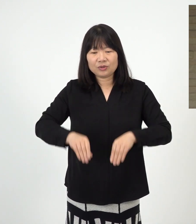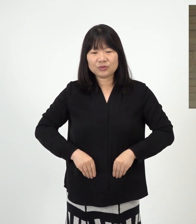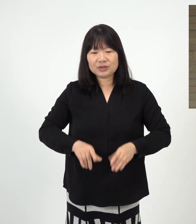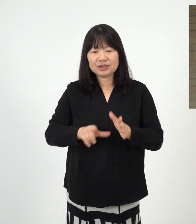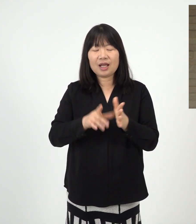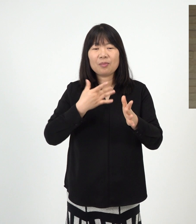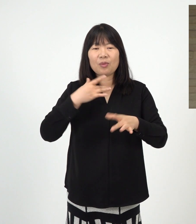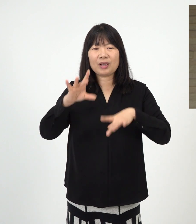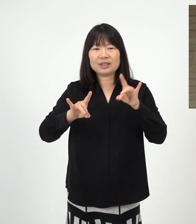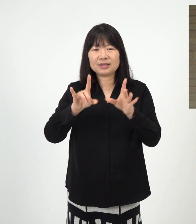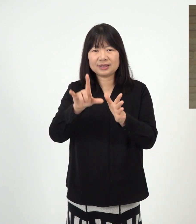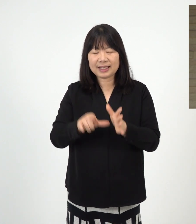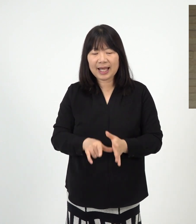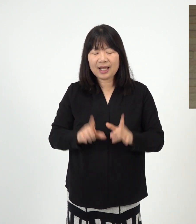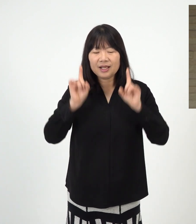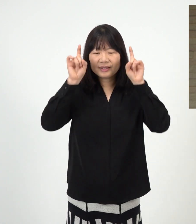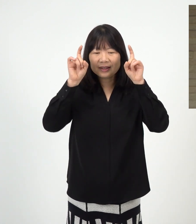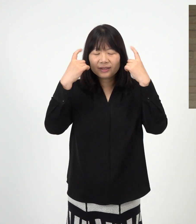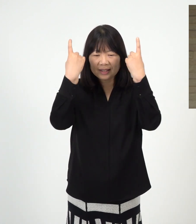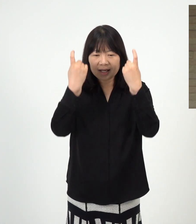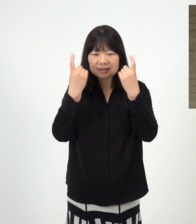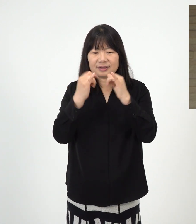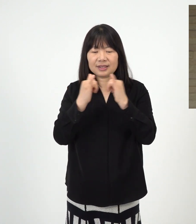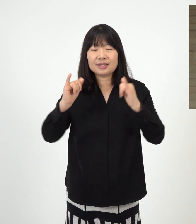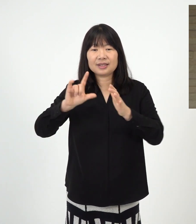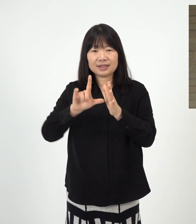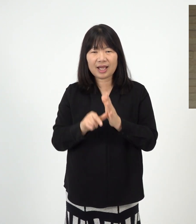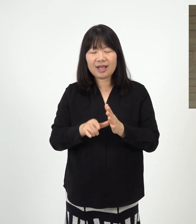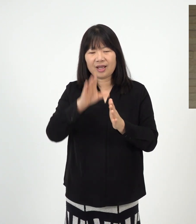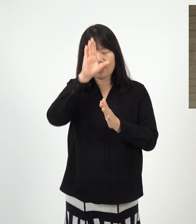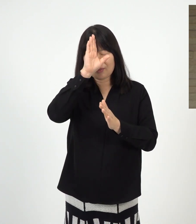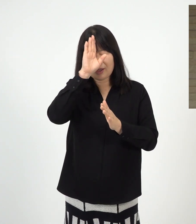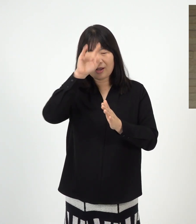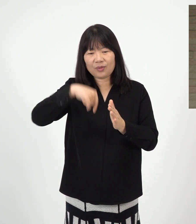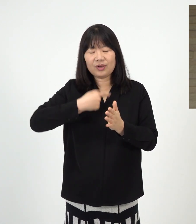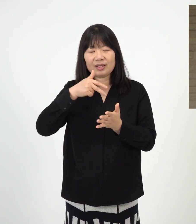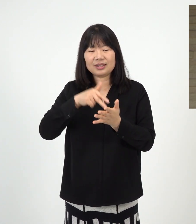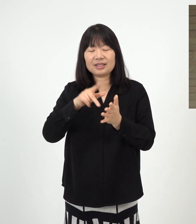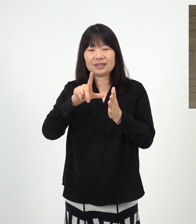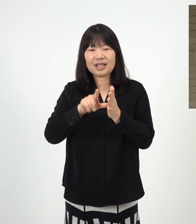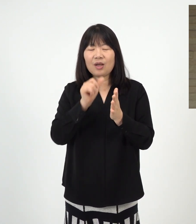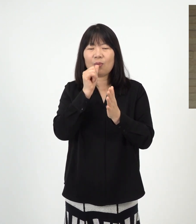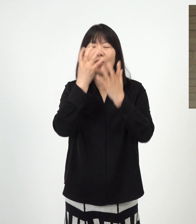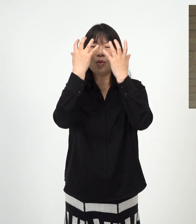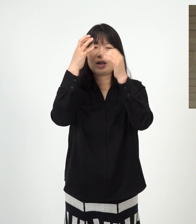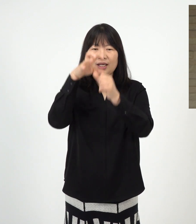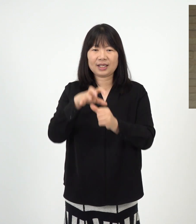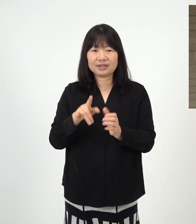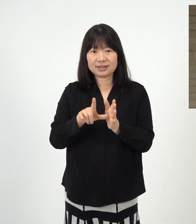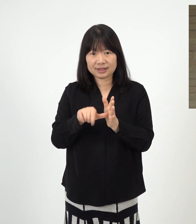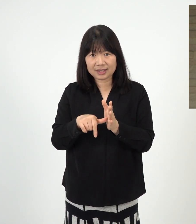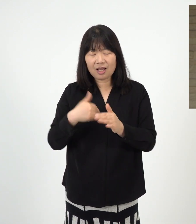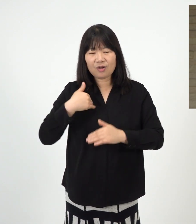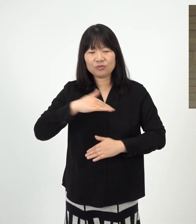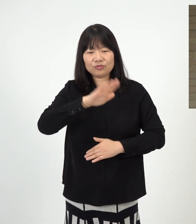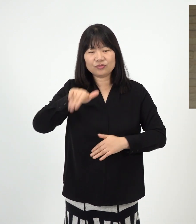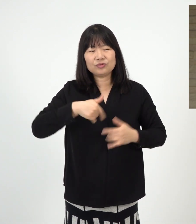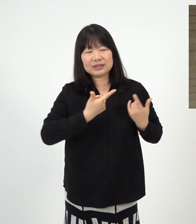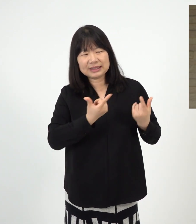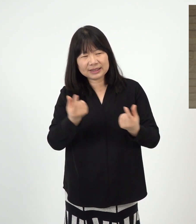목마를 때, 나그네 되었을 때, 헐벗었을 때, 병들었을 때, 옥에 갇혔을 때 우리는